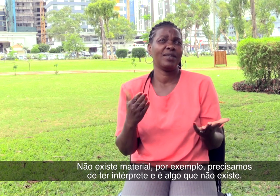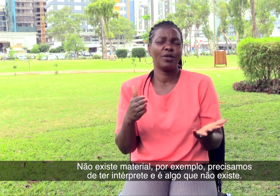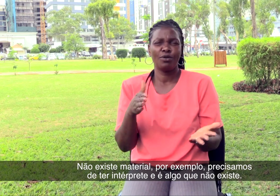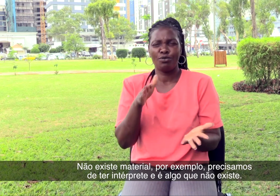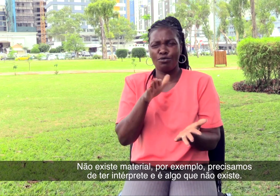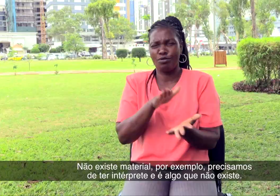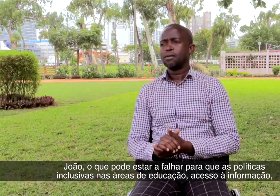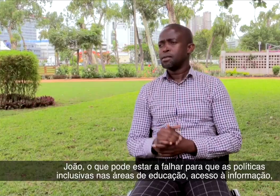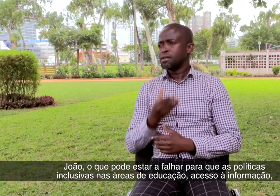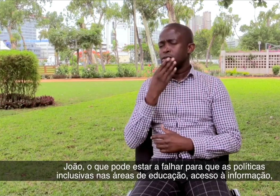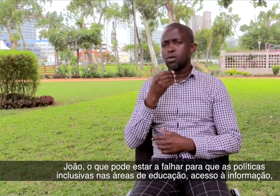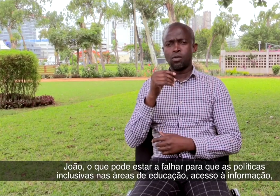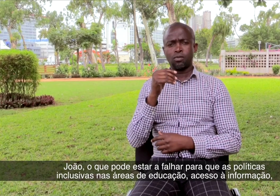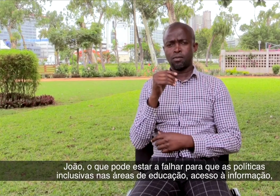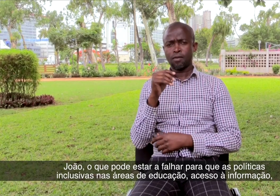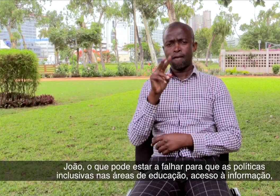algo que não existe.